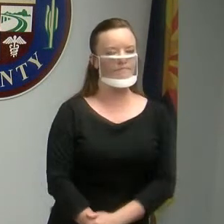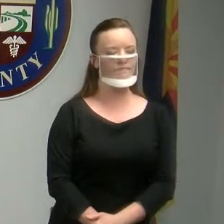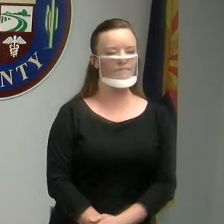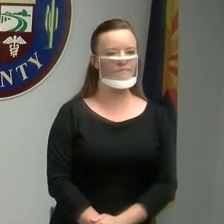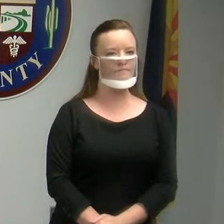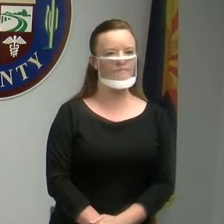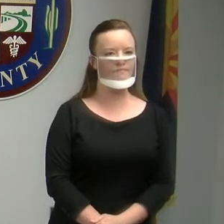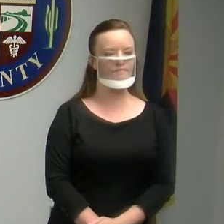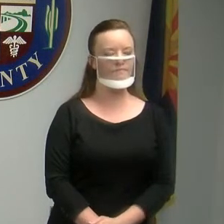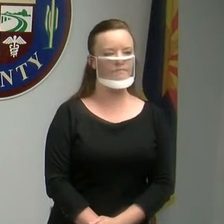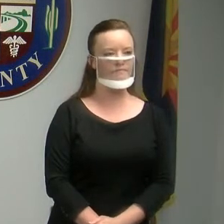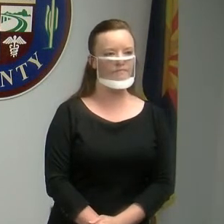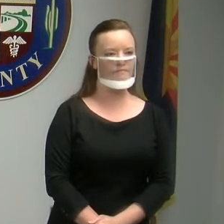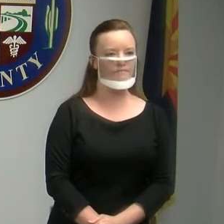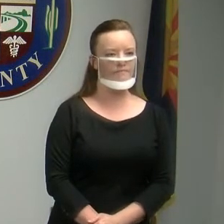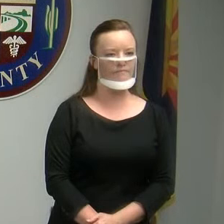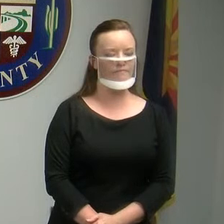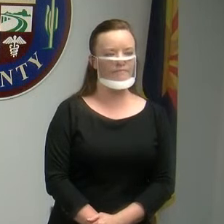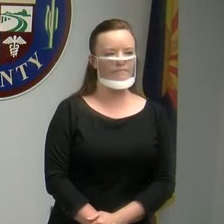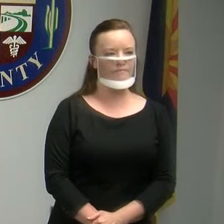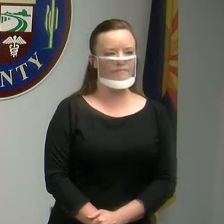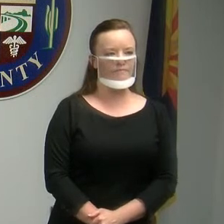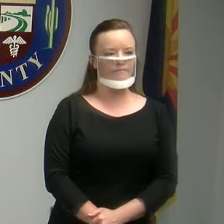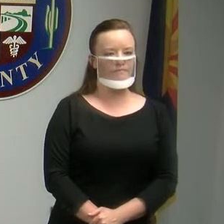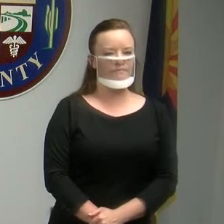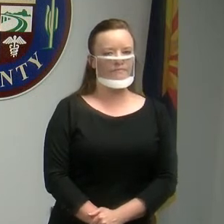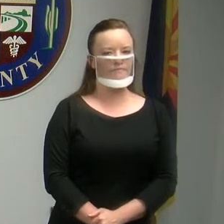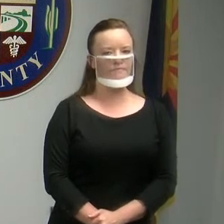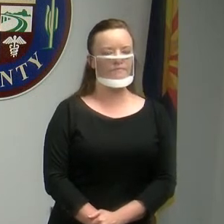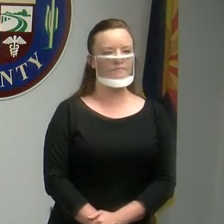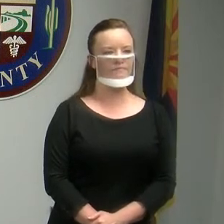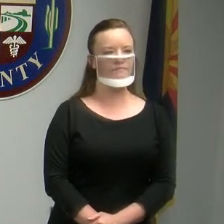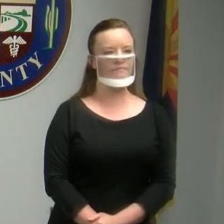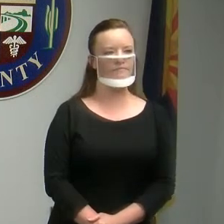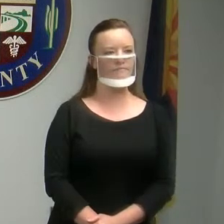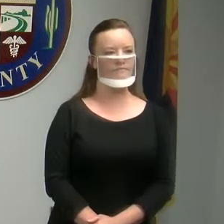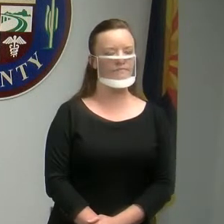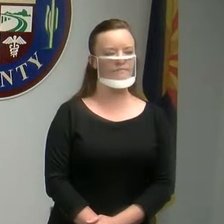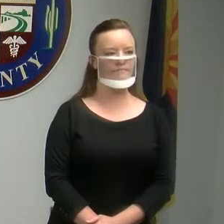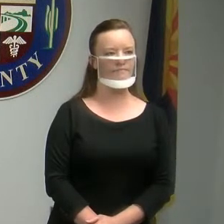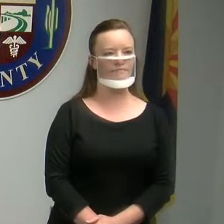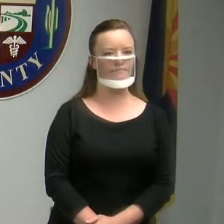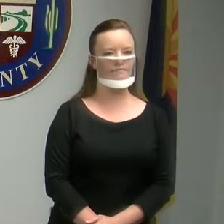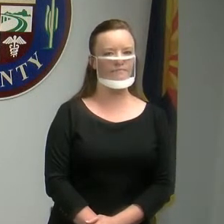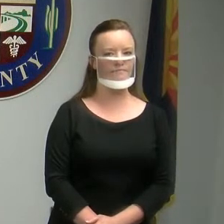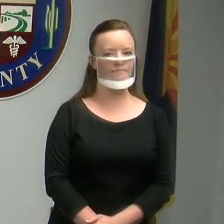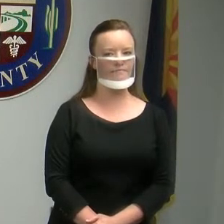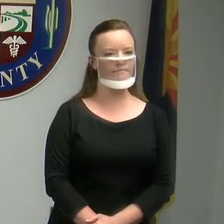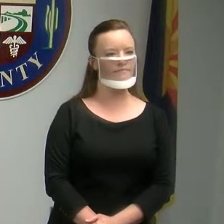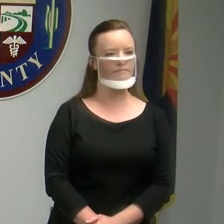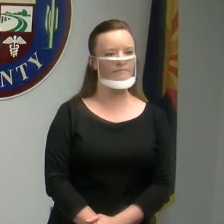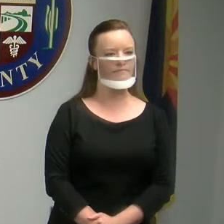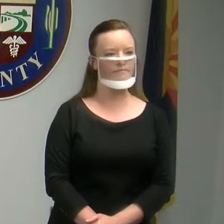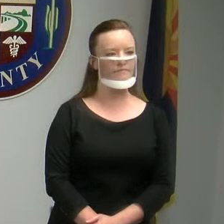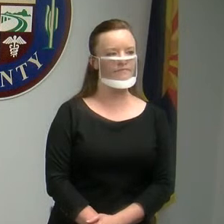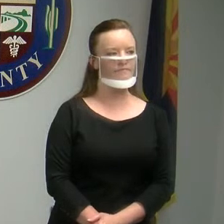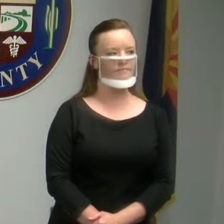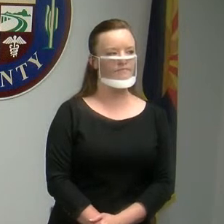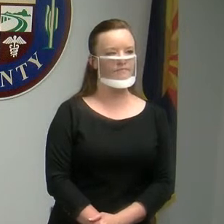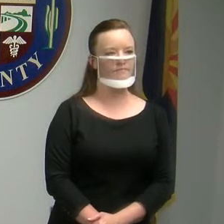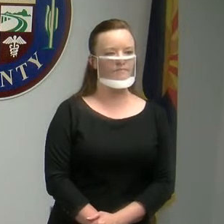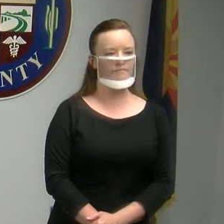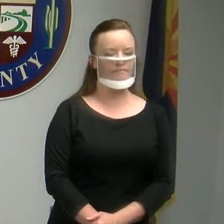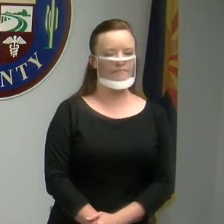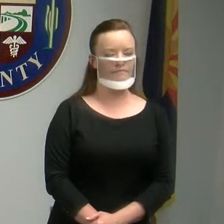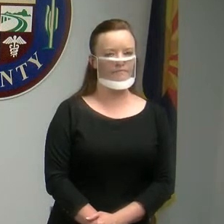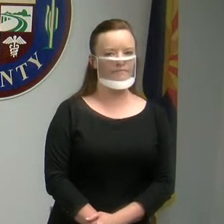deben de hacer y evitar la propagación. Dos, también damos seguimiento a los casos para saber dónde se presentaron los síntomas, con qué personas